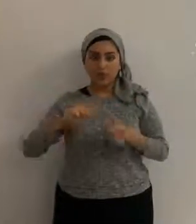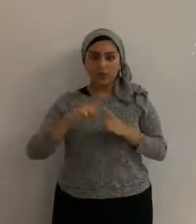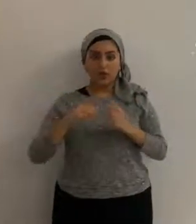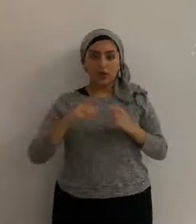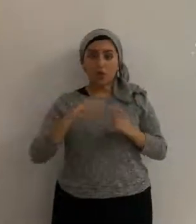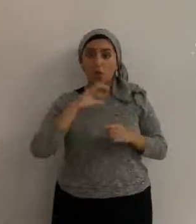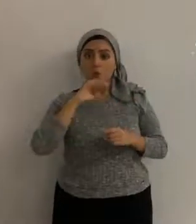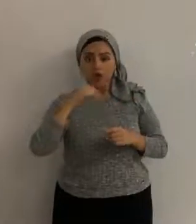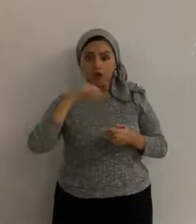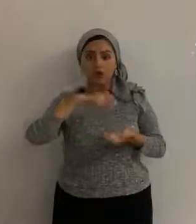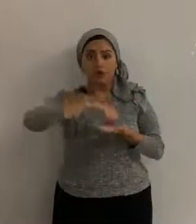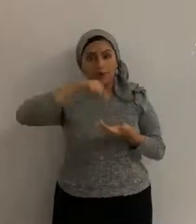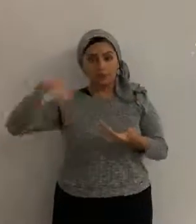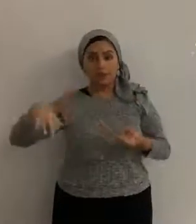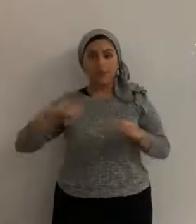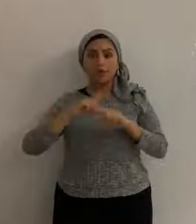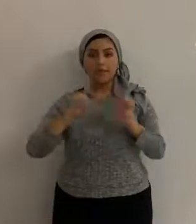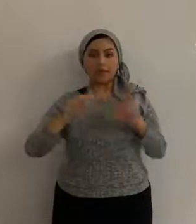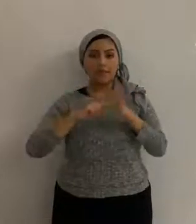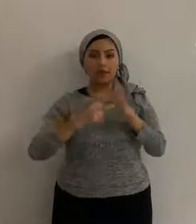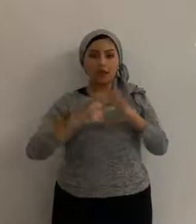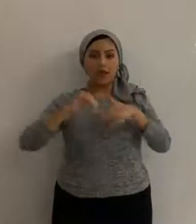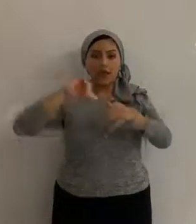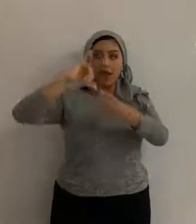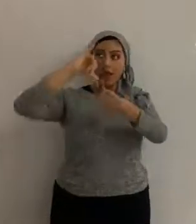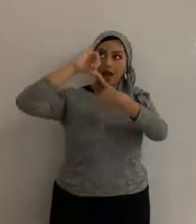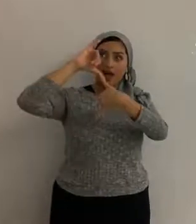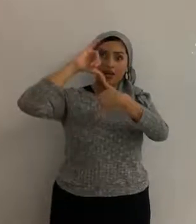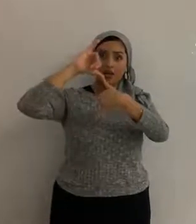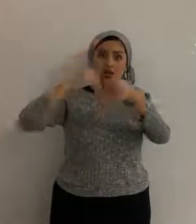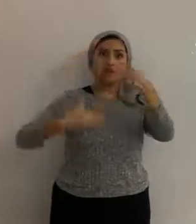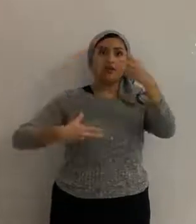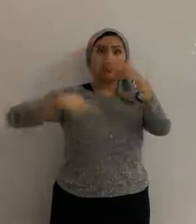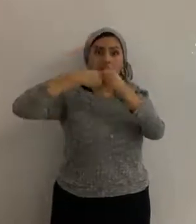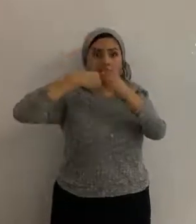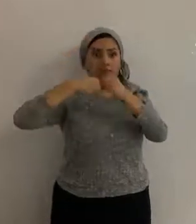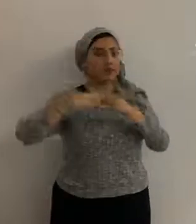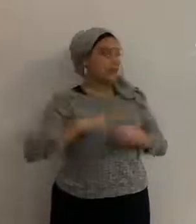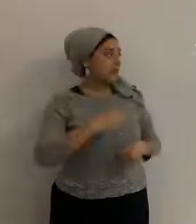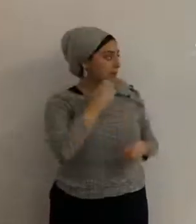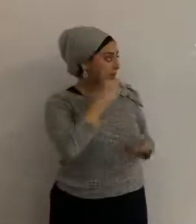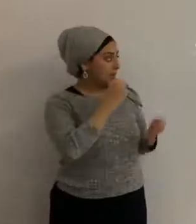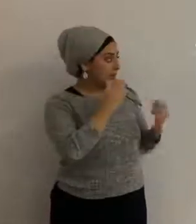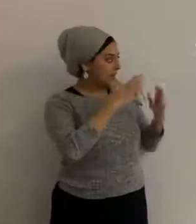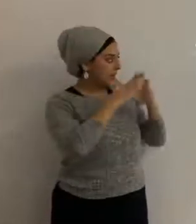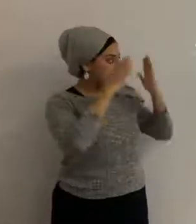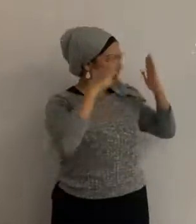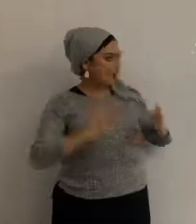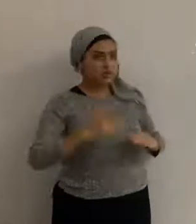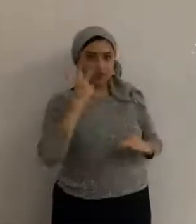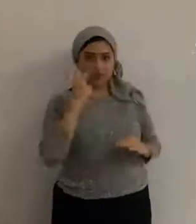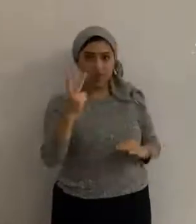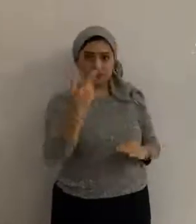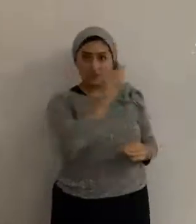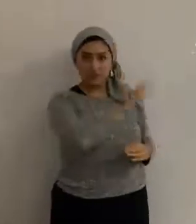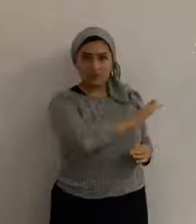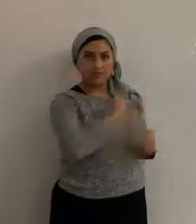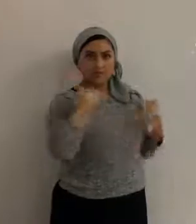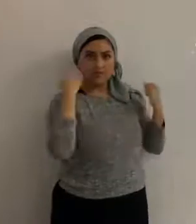sí, pero me refiero en la altura, se aumentó la altura. Bueno, y vemos ahí cantidad de casas del pueblo